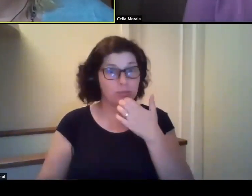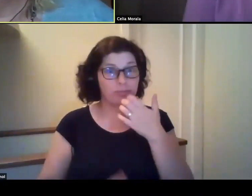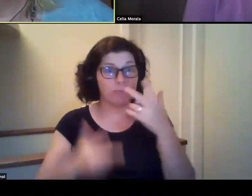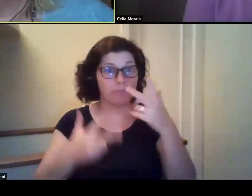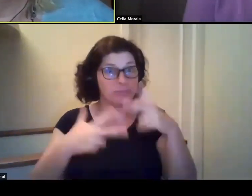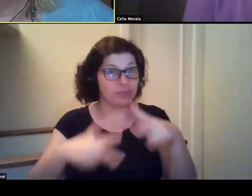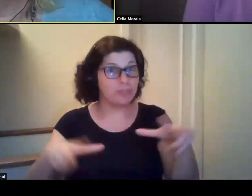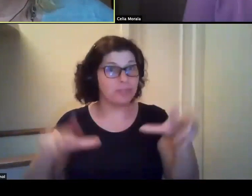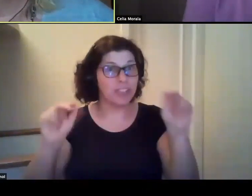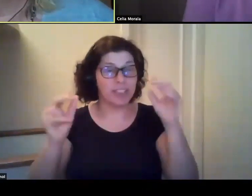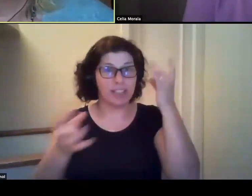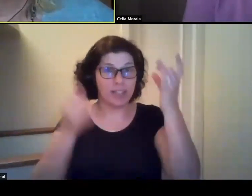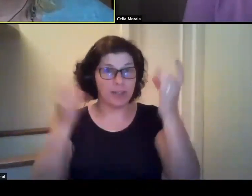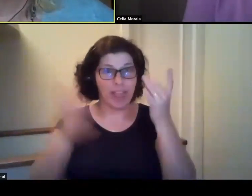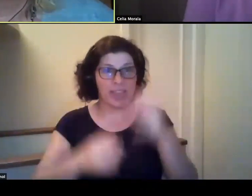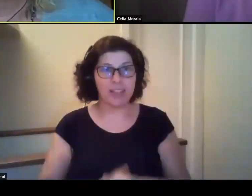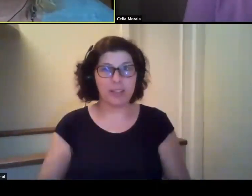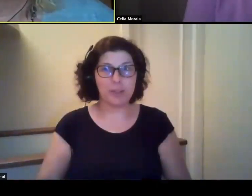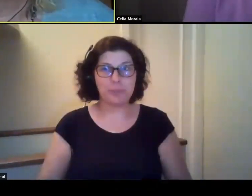actividad.